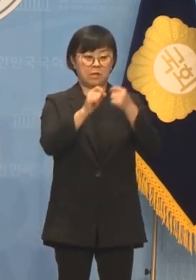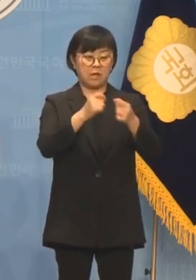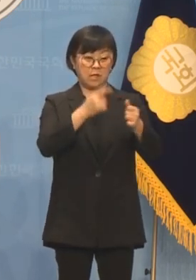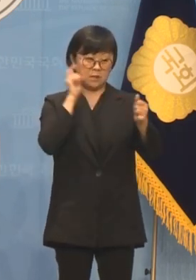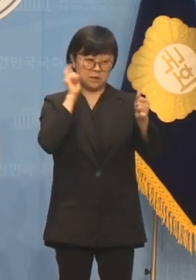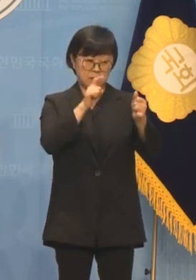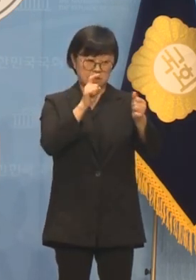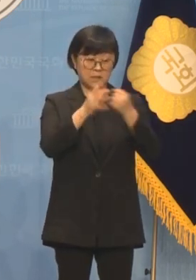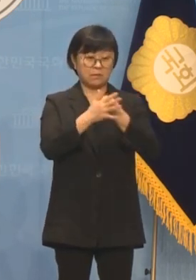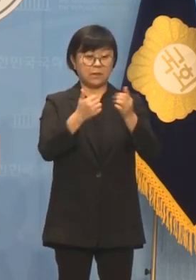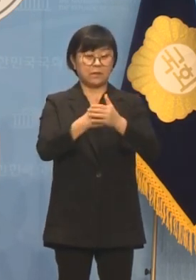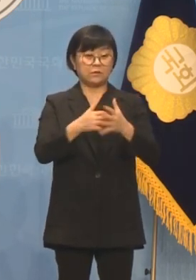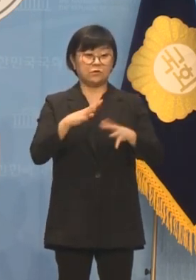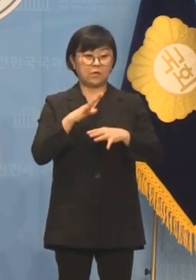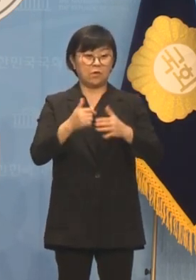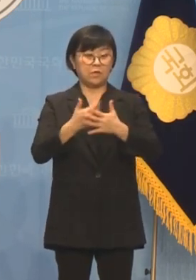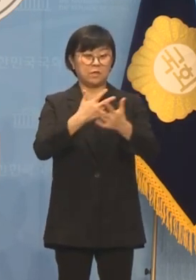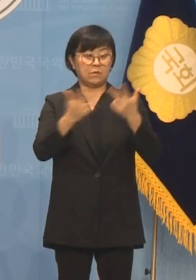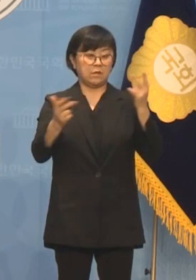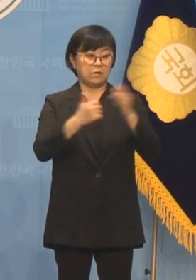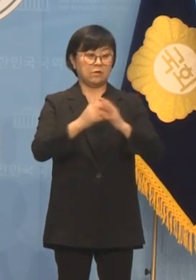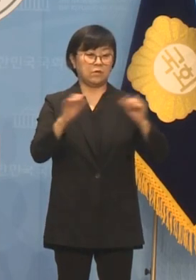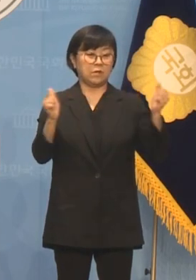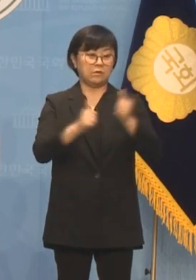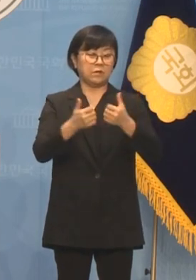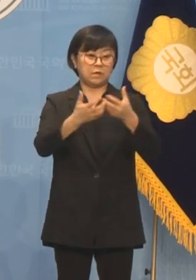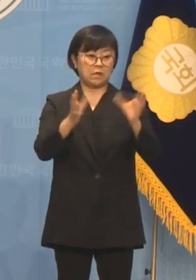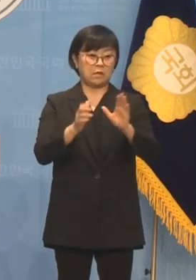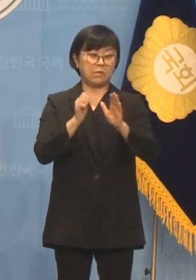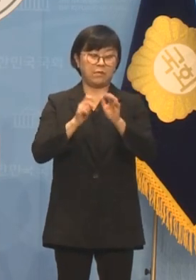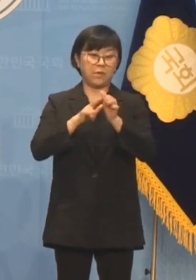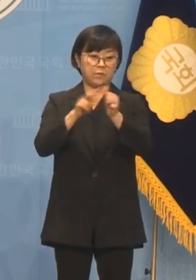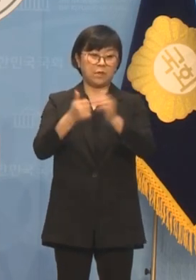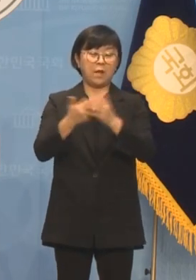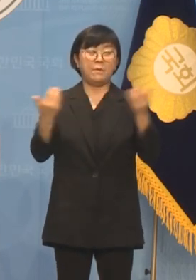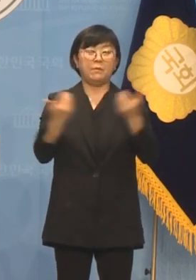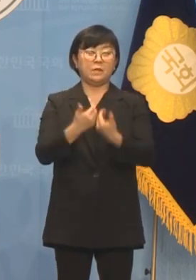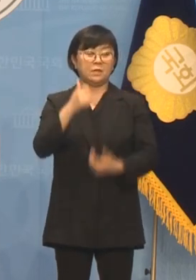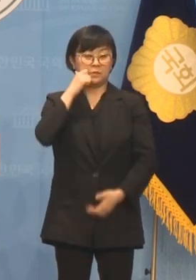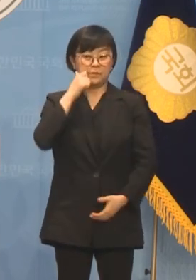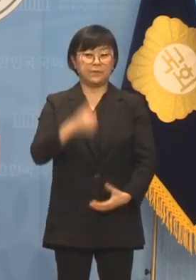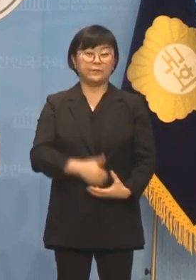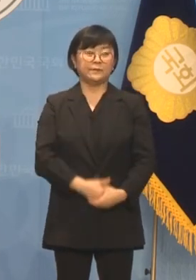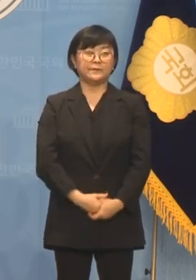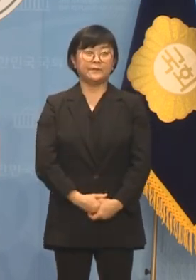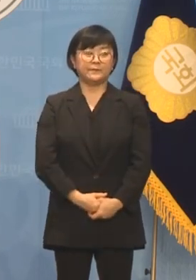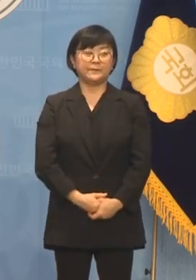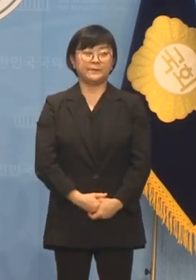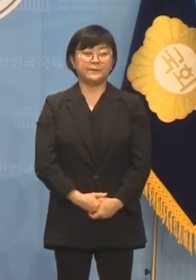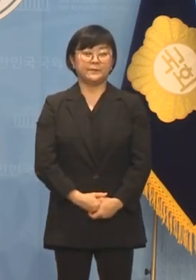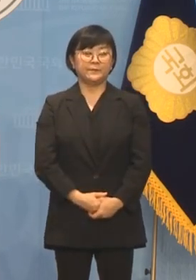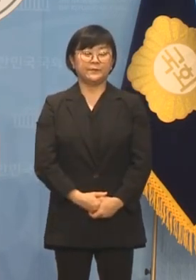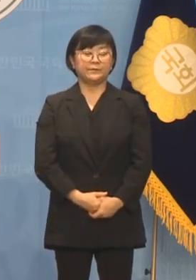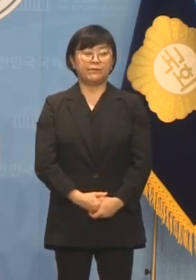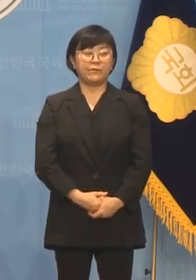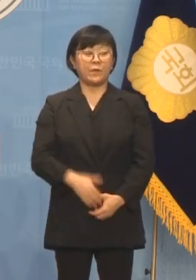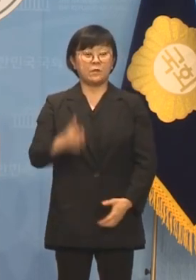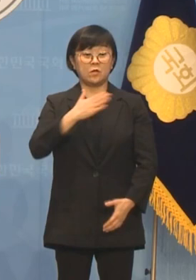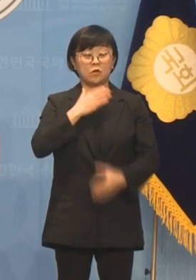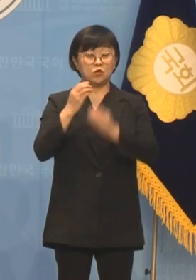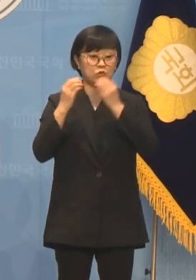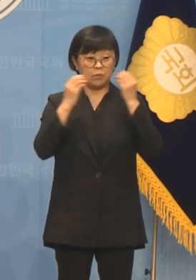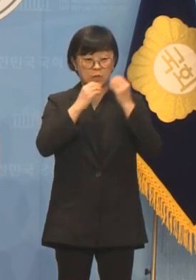두려워 이재명 의원이 당대표에 출마한다고 했을 때 반대하지 못했습니다 유행을